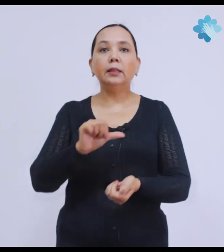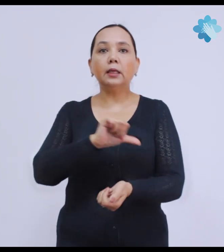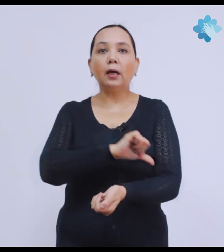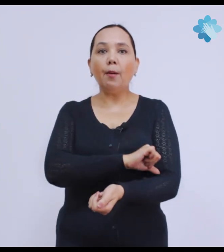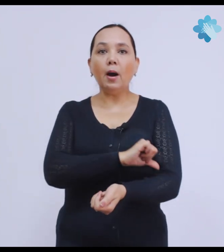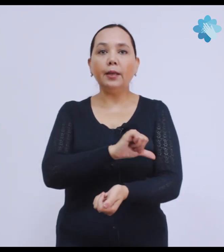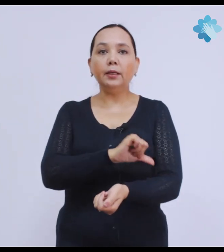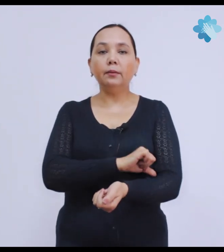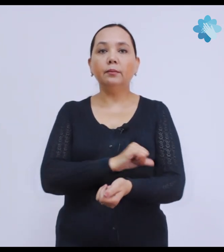наркомания